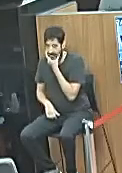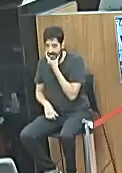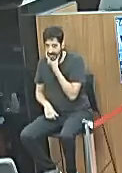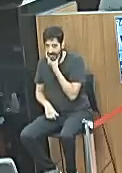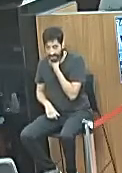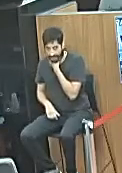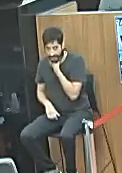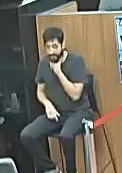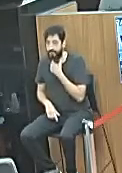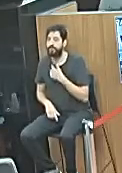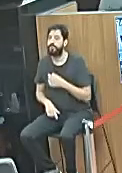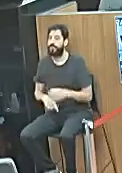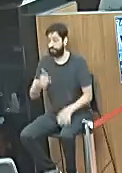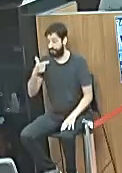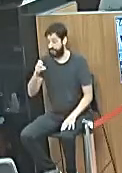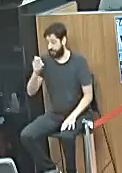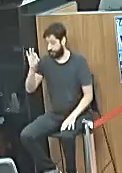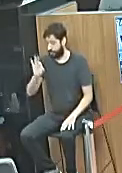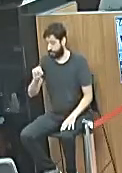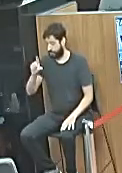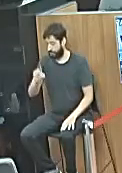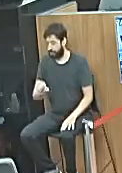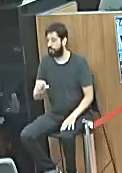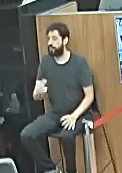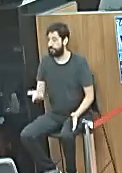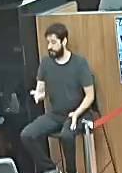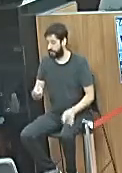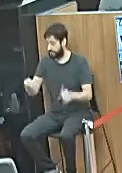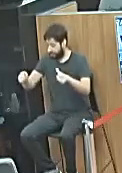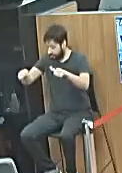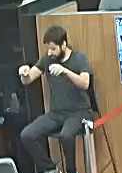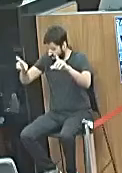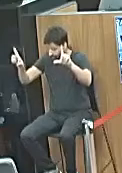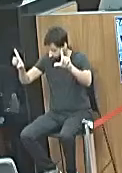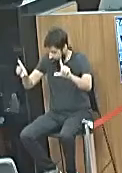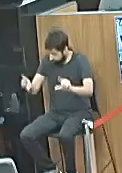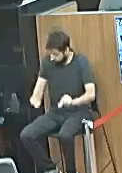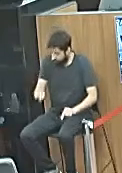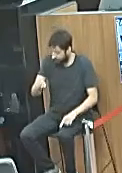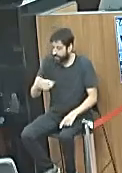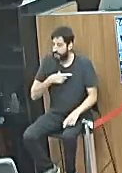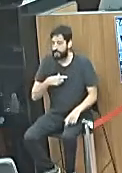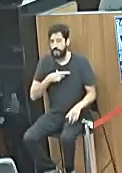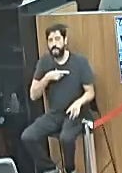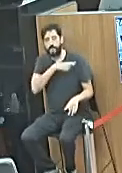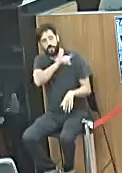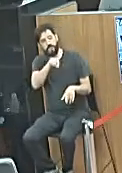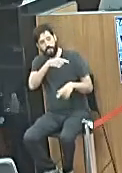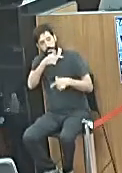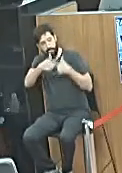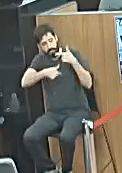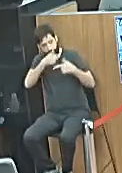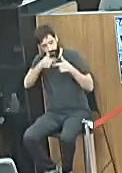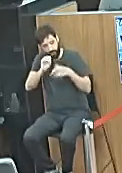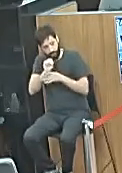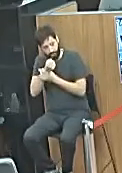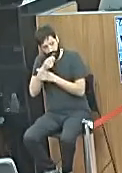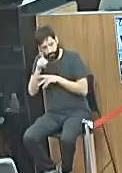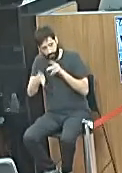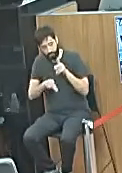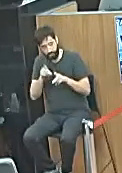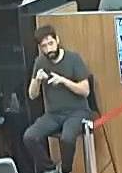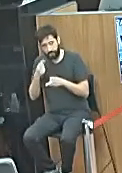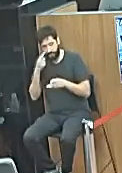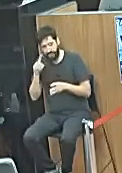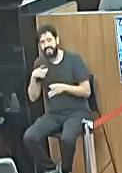descobriu aumenta em 25% essa queda indica que os órgãos de segurança pública mesmo o cenário